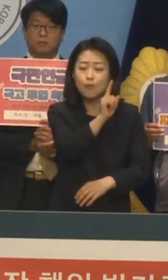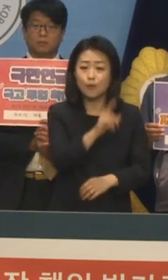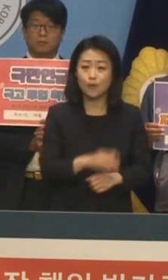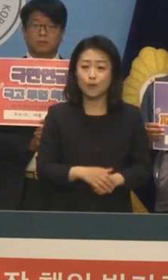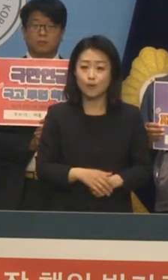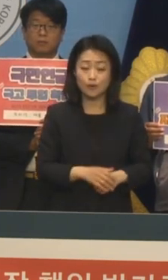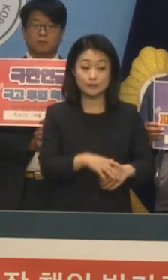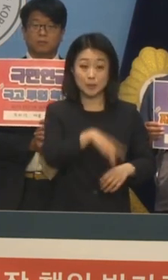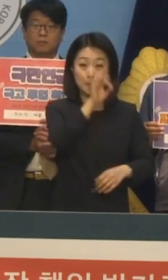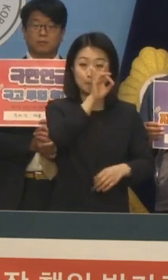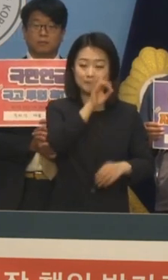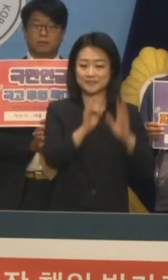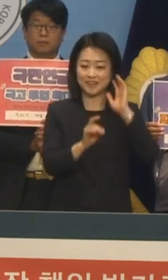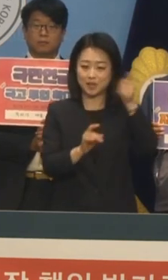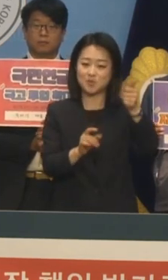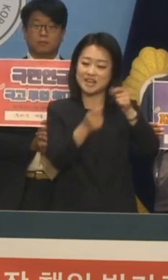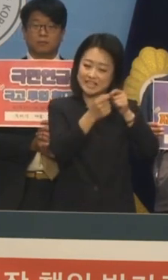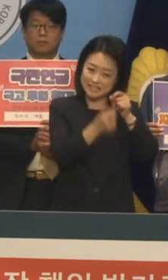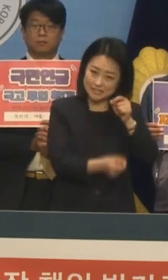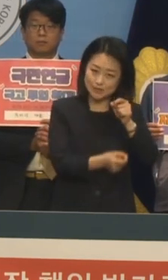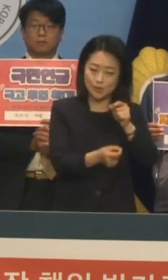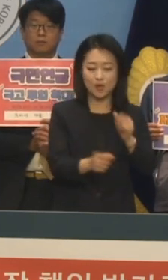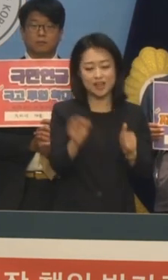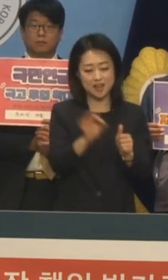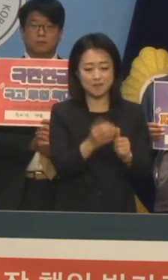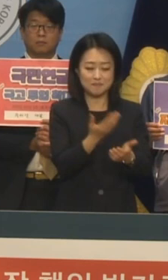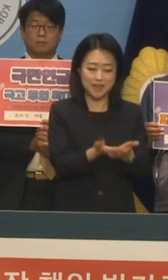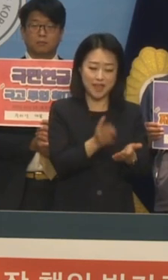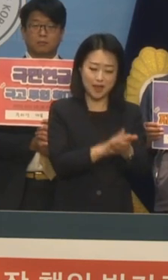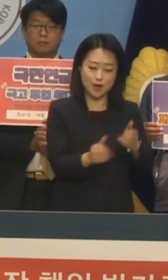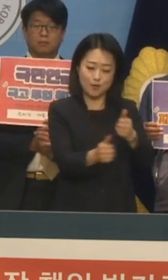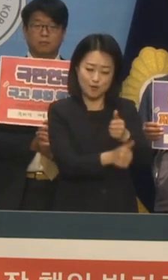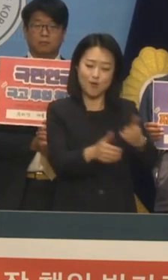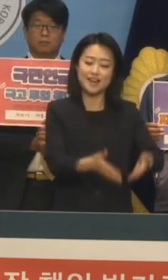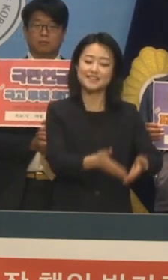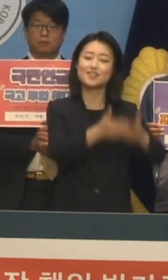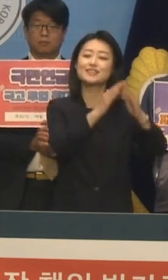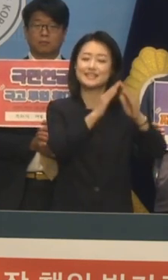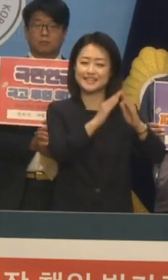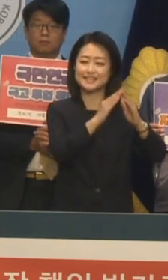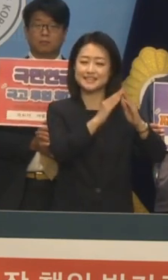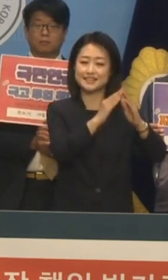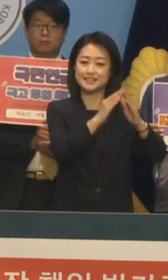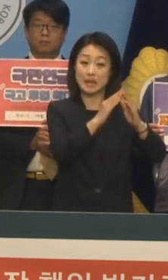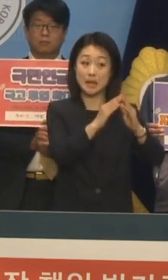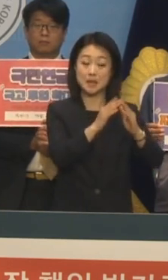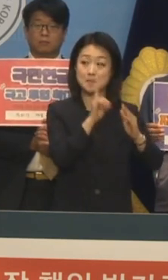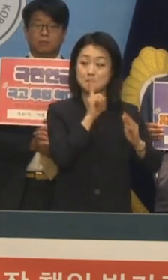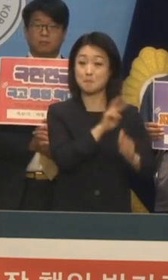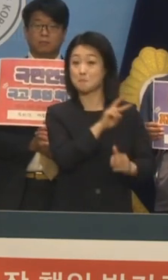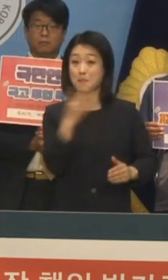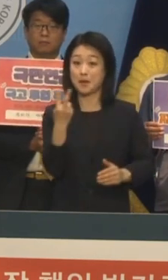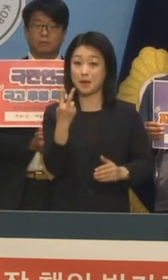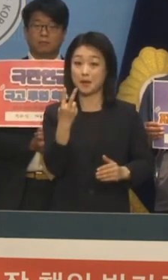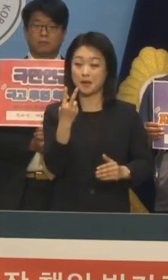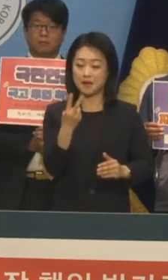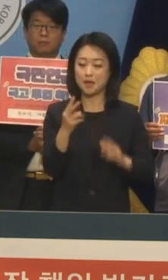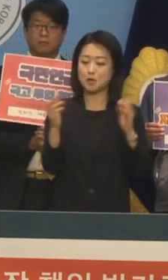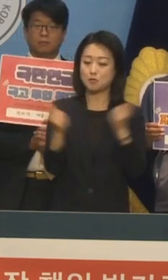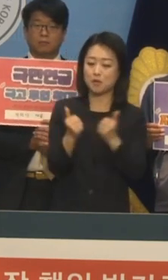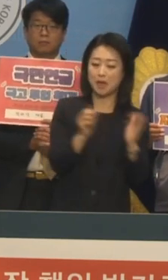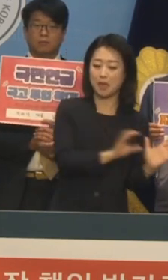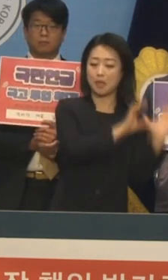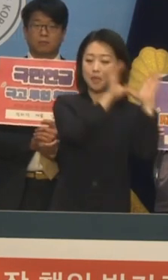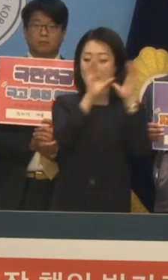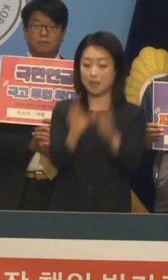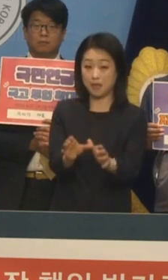대통령은 처음에는 대통령 직속 공적연금개혁위원회를 설치한다고 했다가 이를 파기하고 공을 국회로